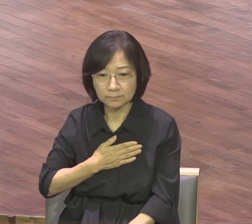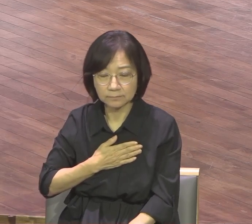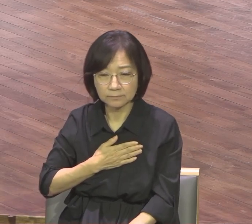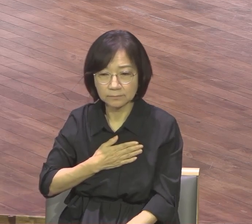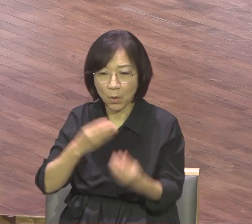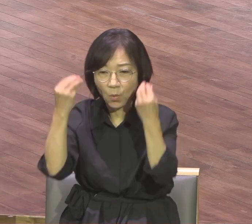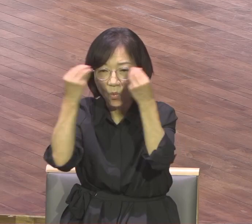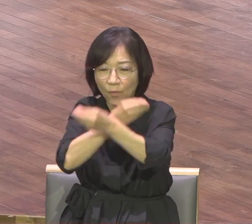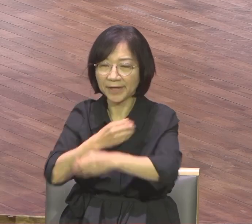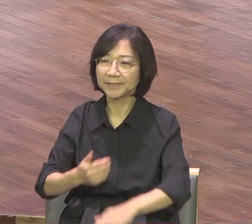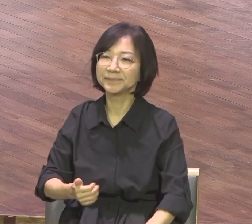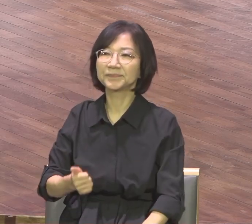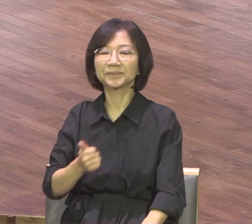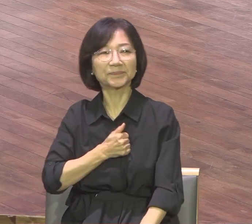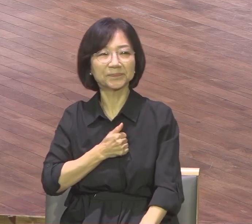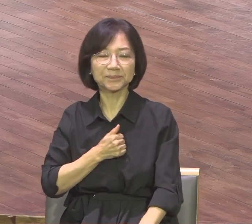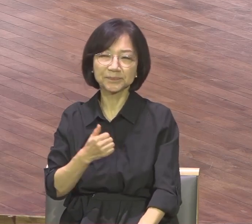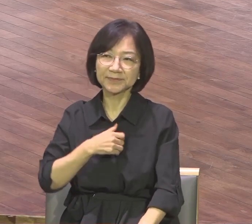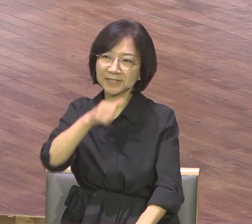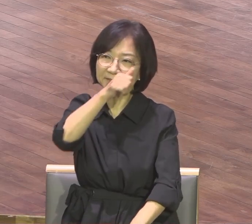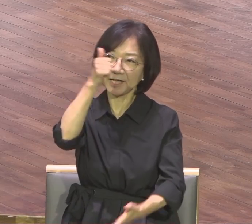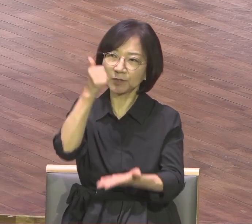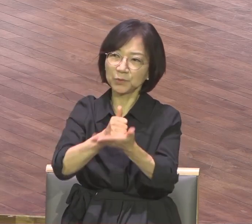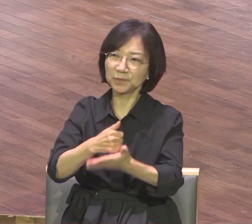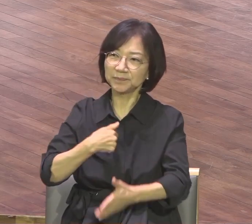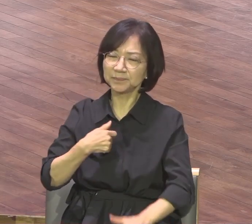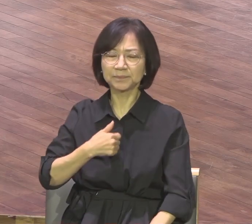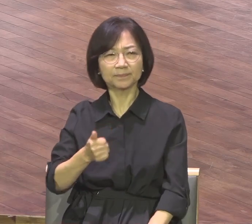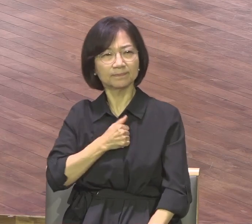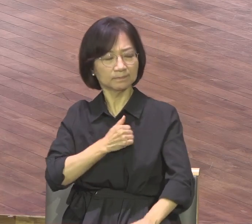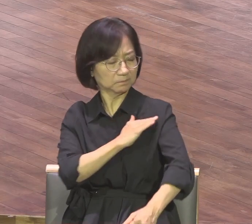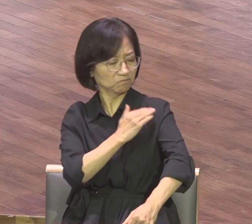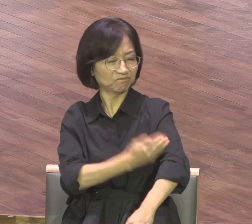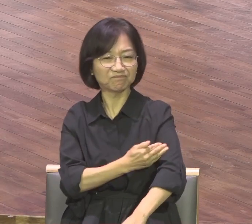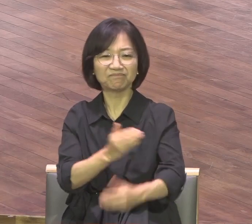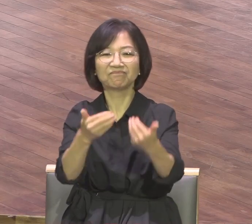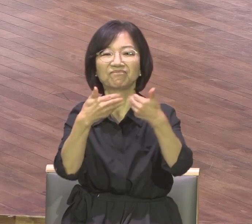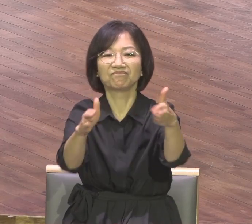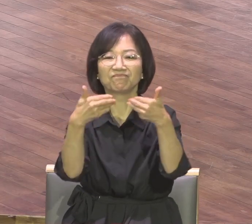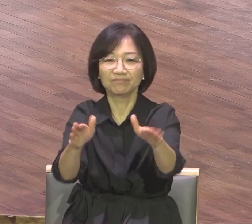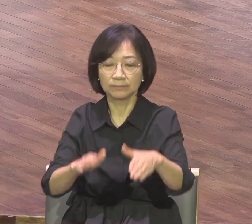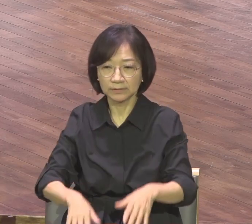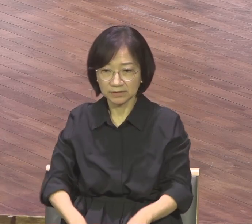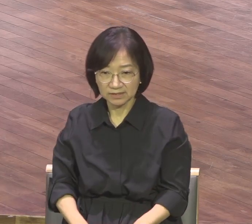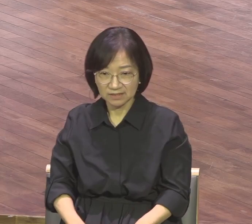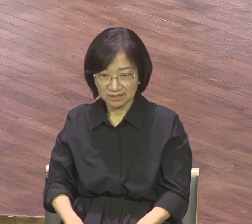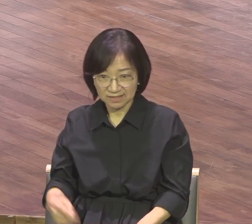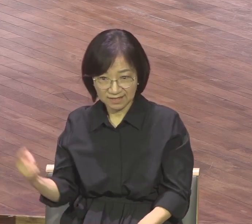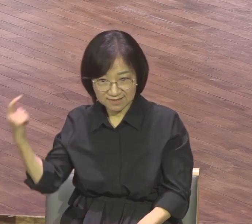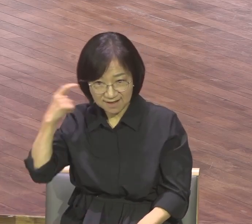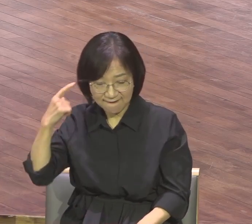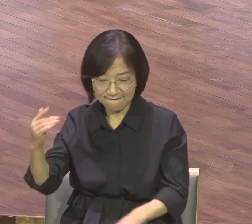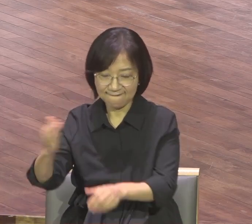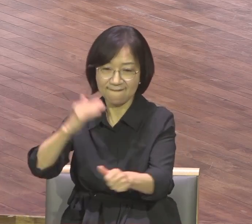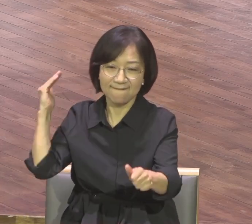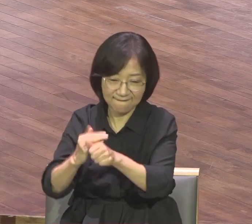교인들 상처를 주네. 양떼들을. 그거는요, 바로 잘라 보여야 돼.